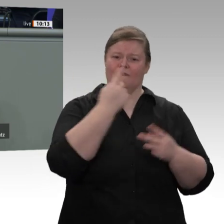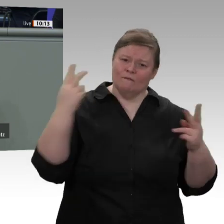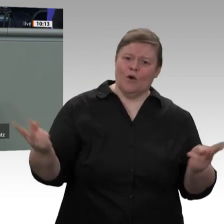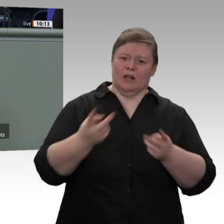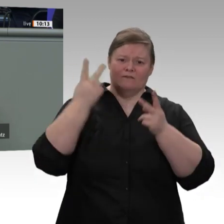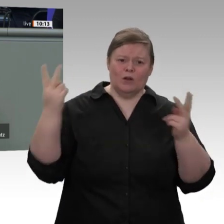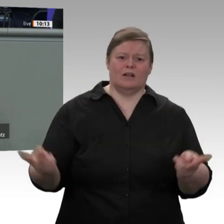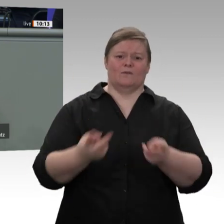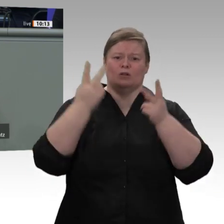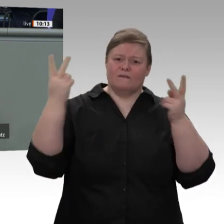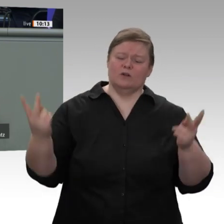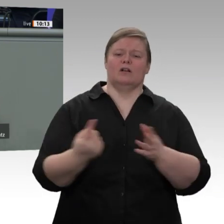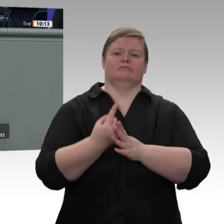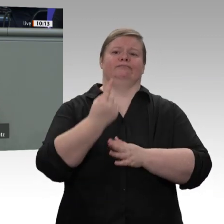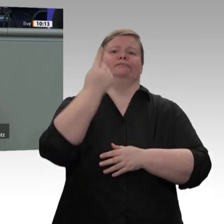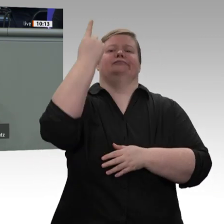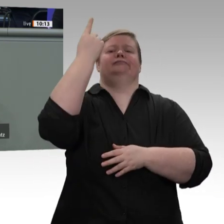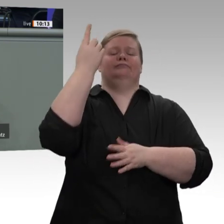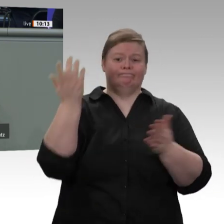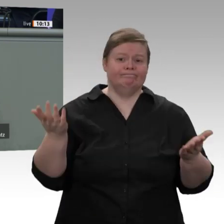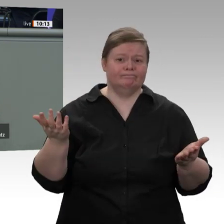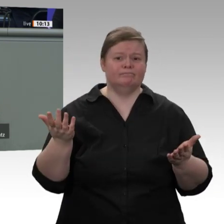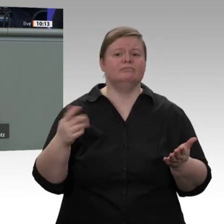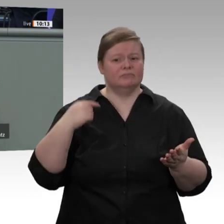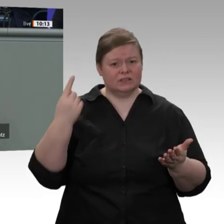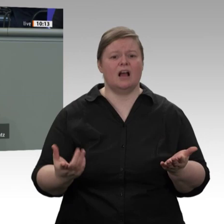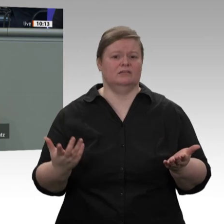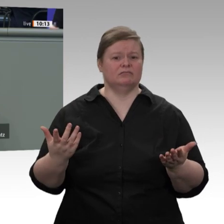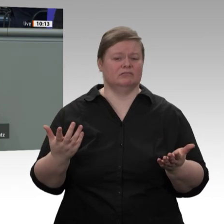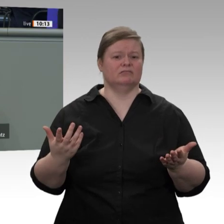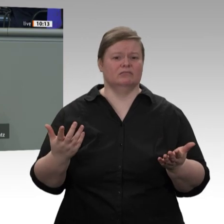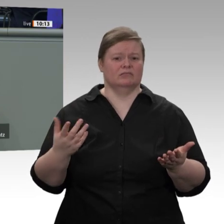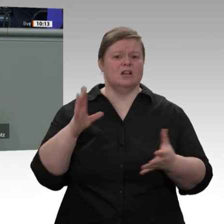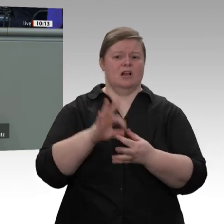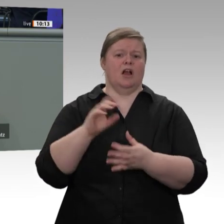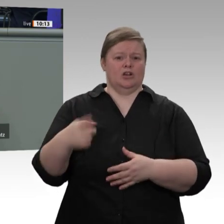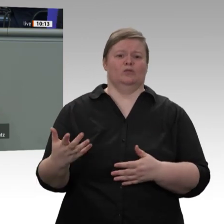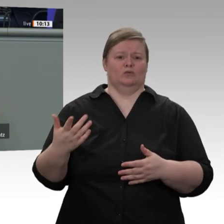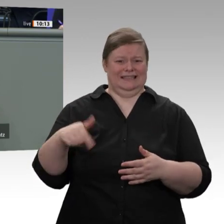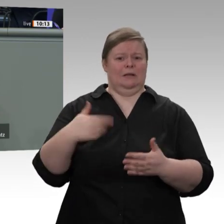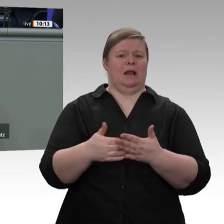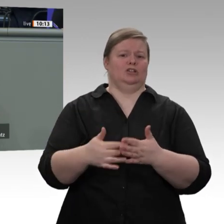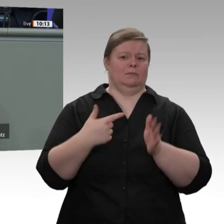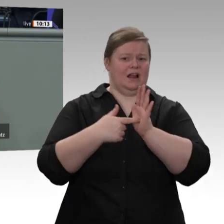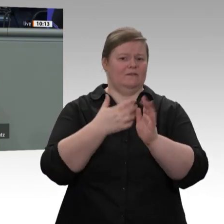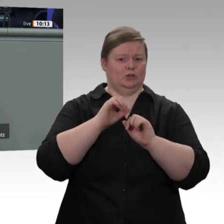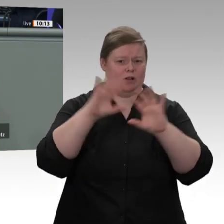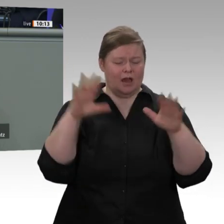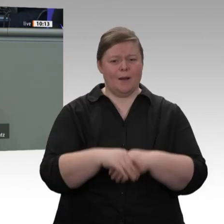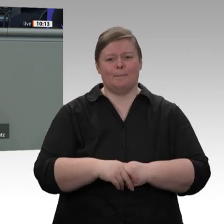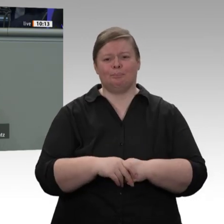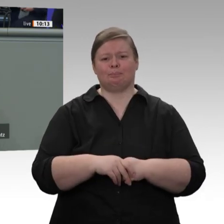diesem Drohbrief, wurde hier im Plenum vorgelesen. Und da stand, und dann werden wir dir deine Wampe